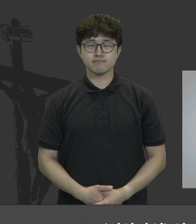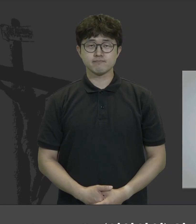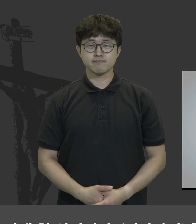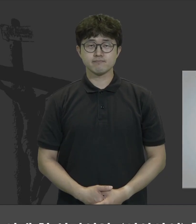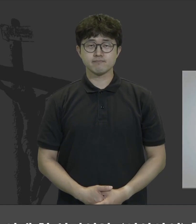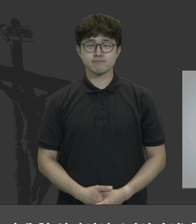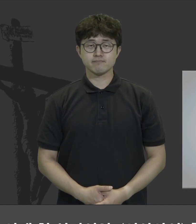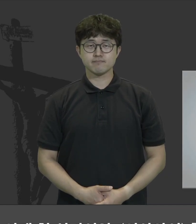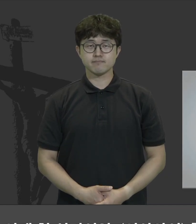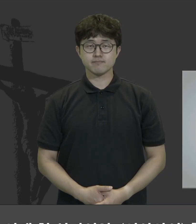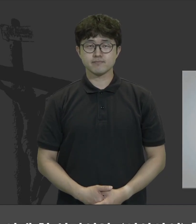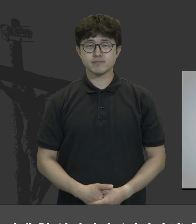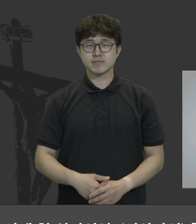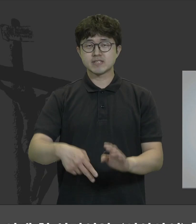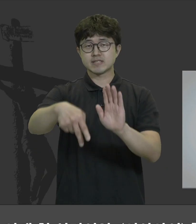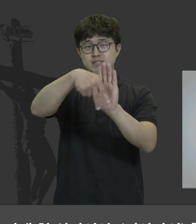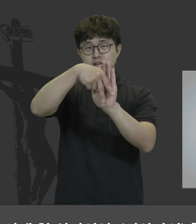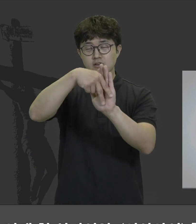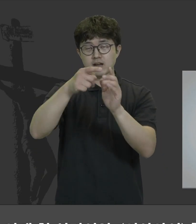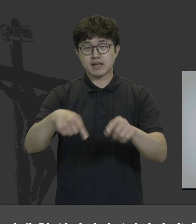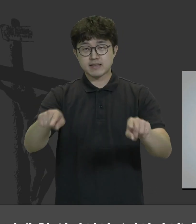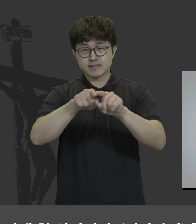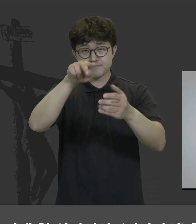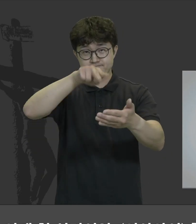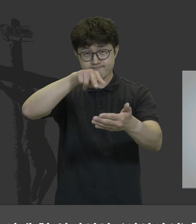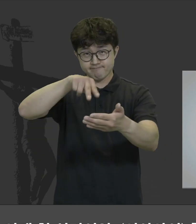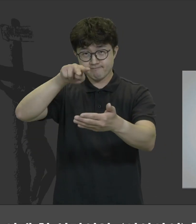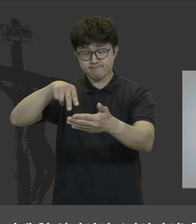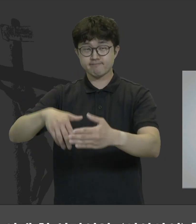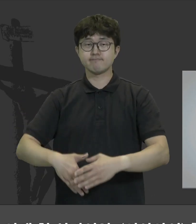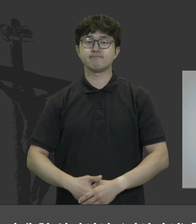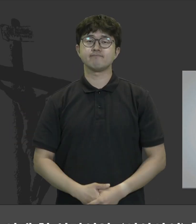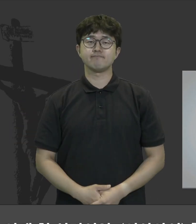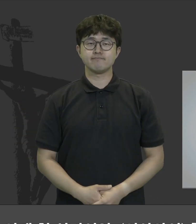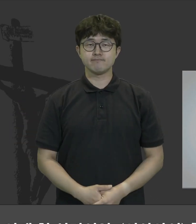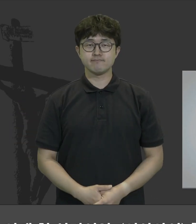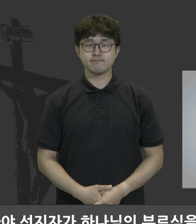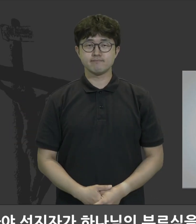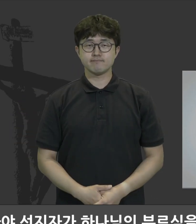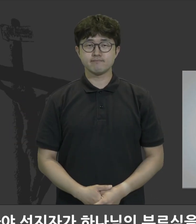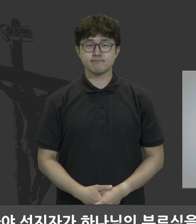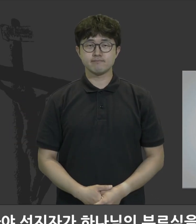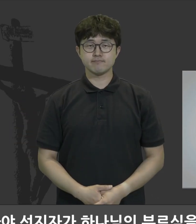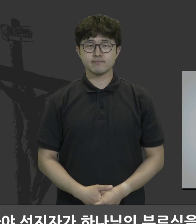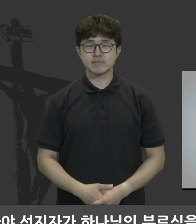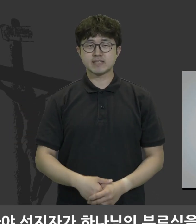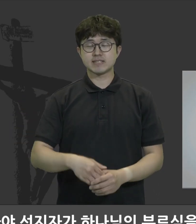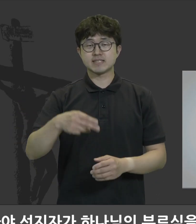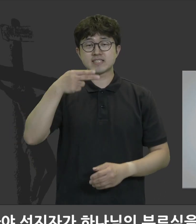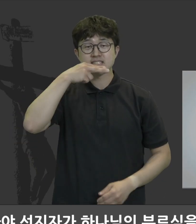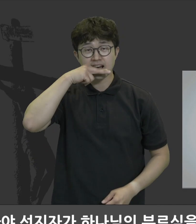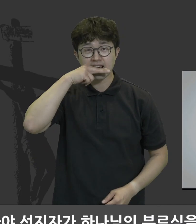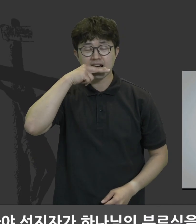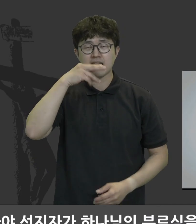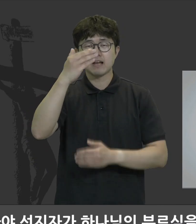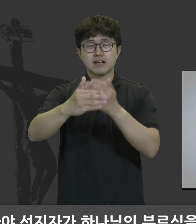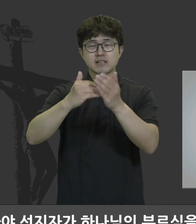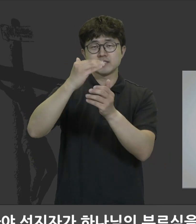이제 첫 선지서인 이사야서를 함께 살펴보겠습니다. 이사야 선지자가 하나님의 부르심을 받아 사역을